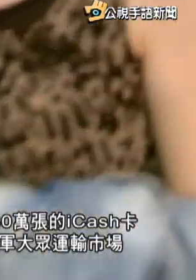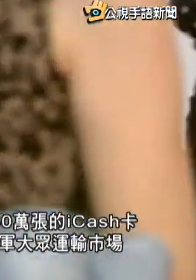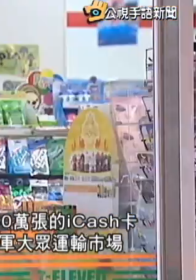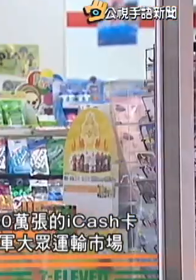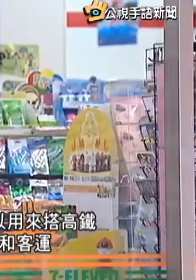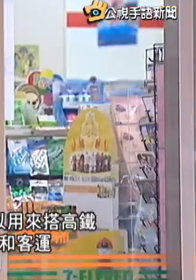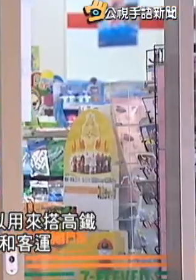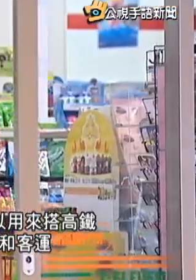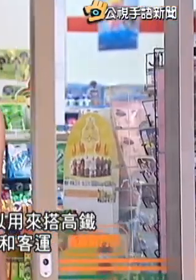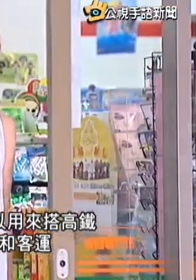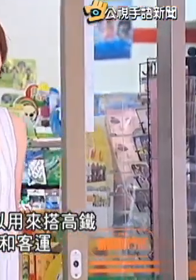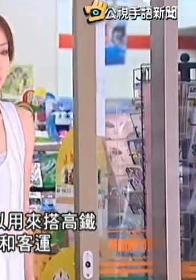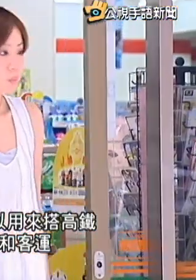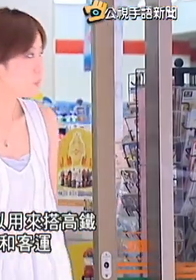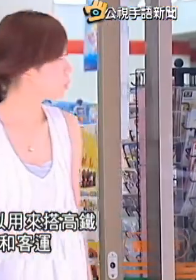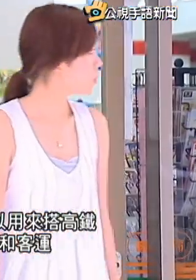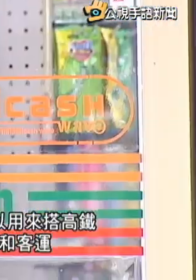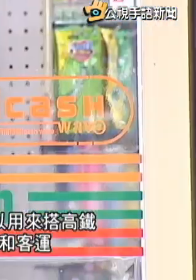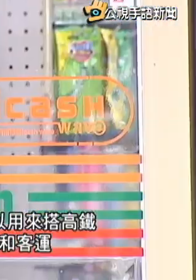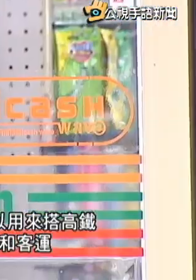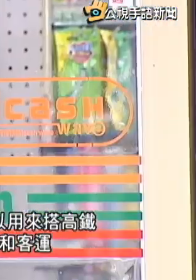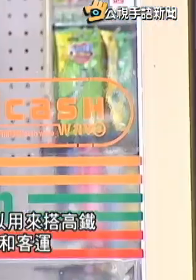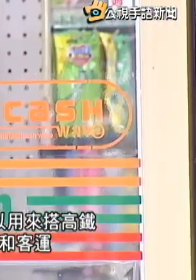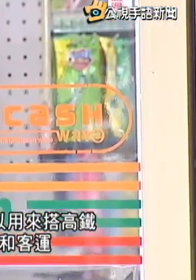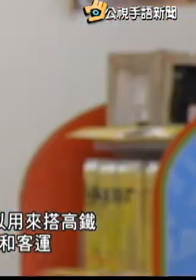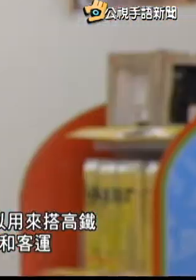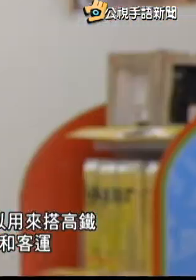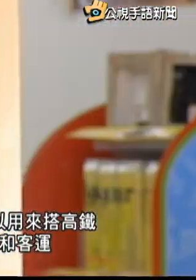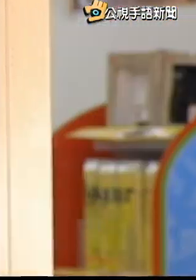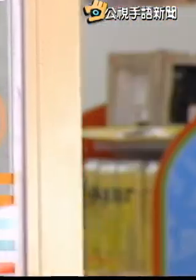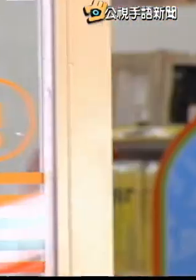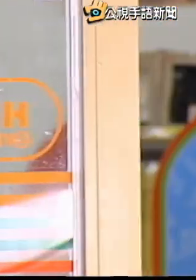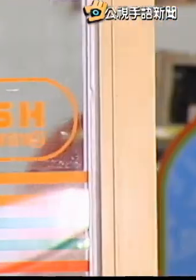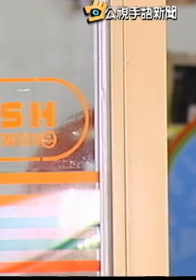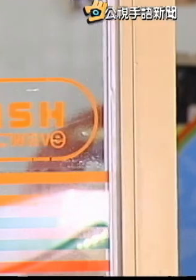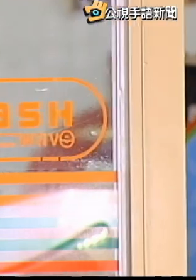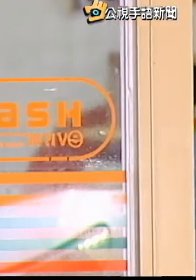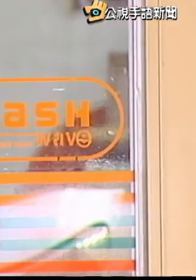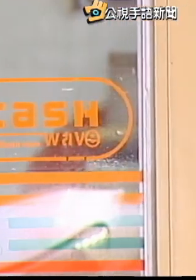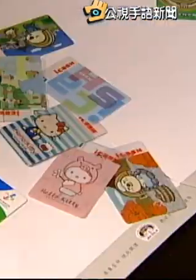让民众可以用来搭高铁、台铁和客运。记者吴雅瑜、林国煌台北报道。